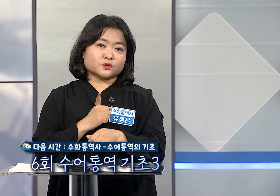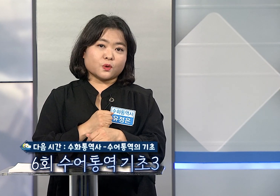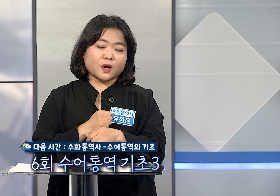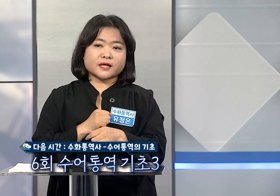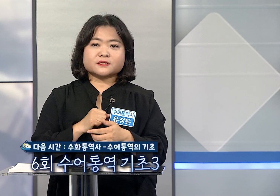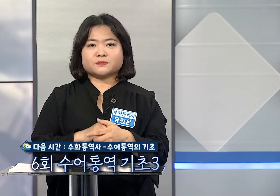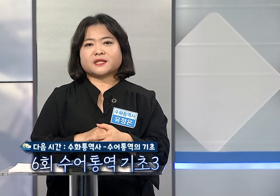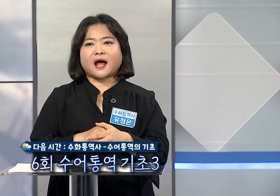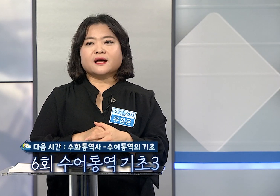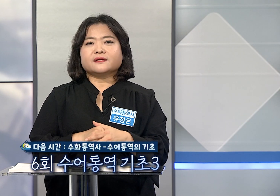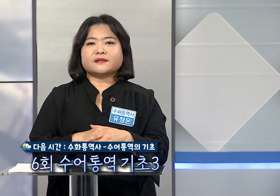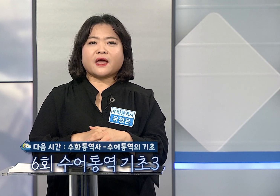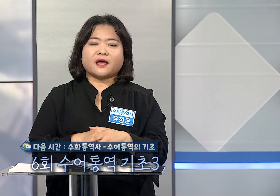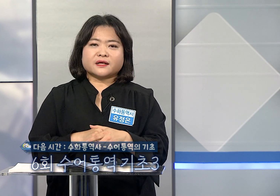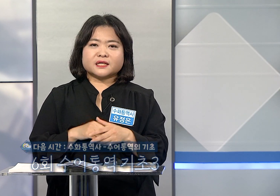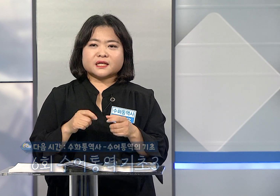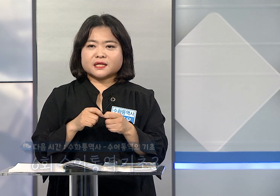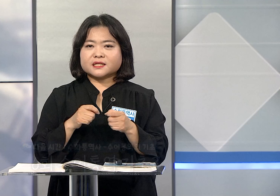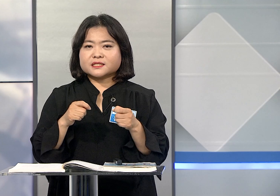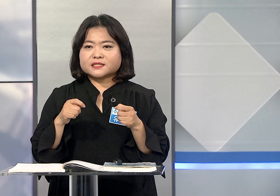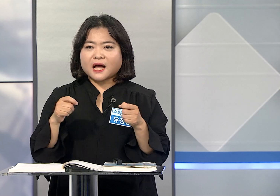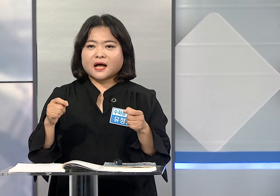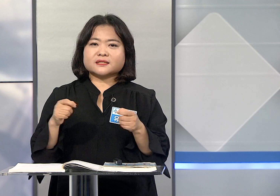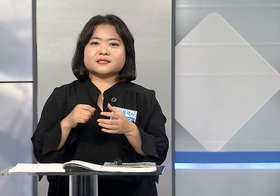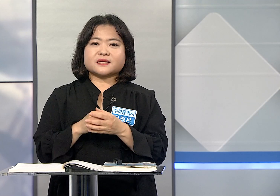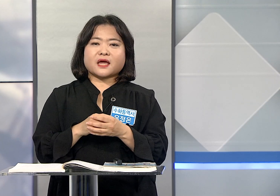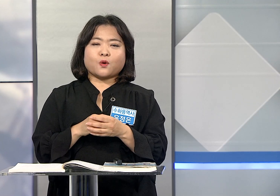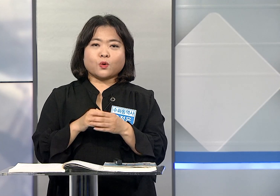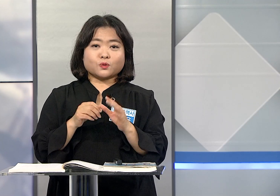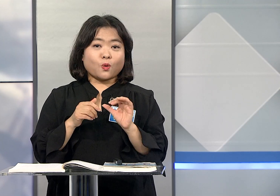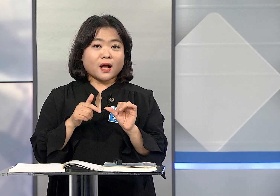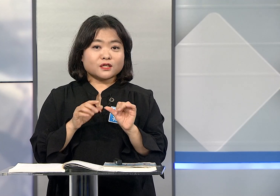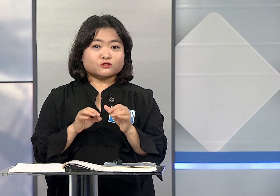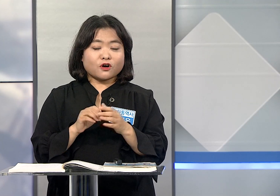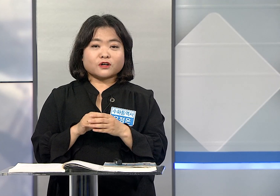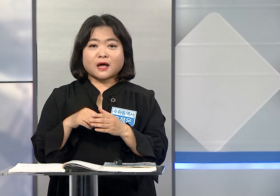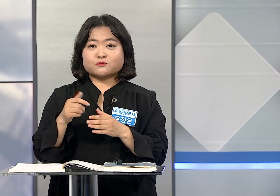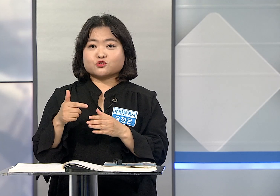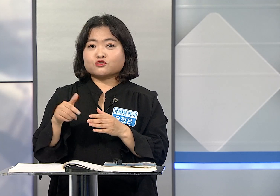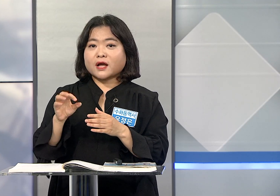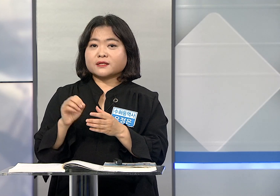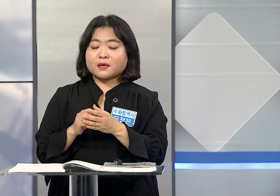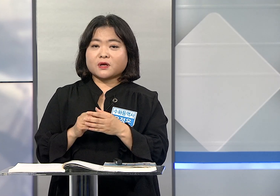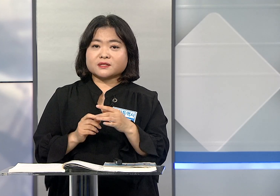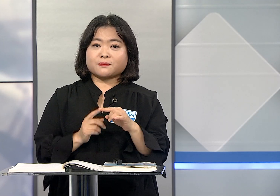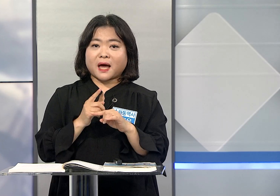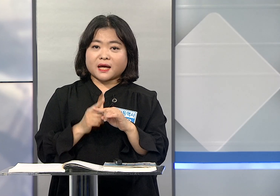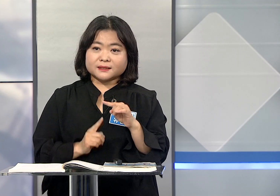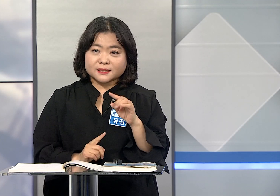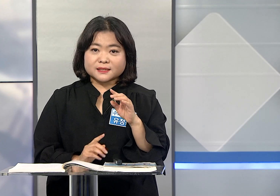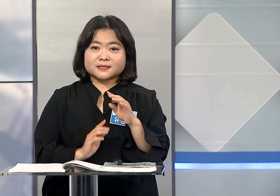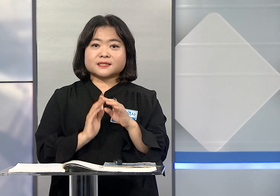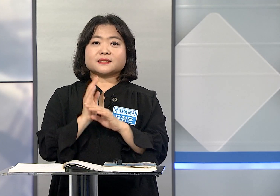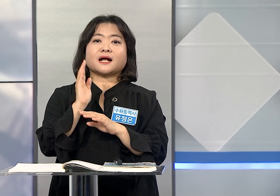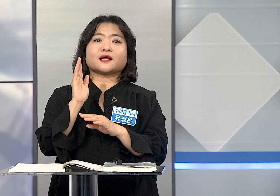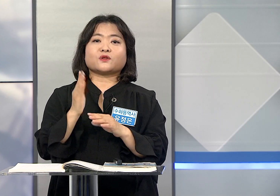것으로 하겠습니다. 네, 긴 시간 이제 오늘 5강이고요. 다음 주 6강이 되면 이제 반이 이제 지나가게